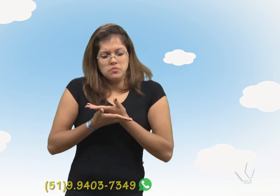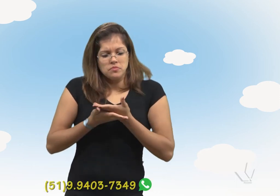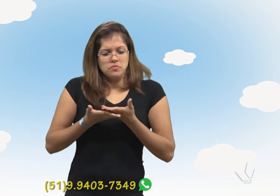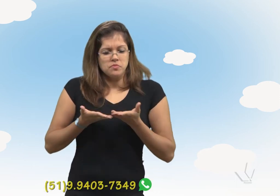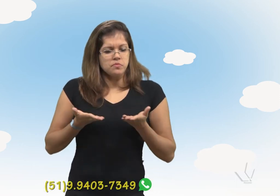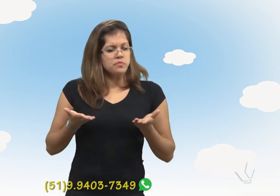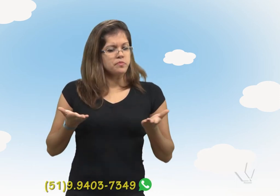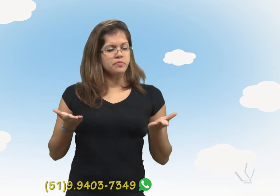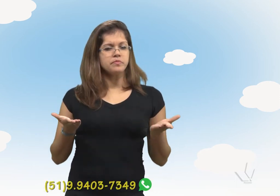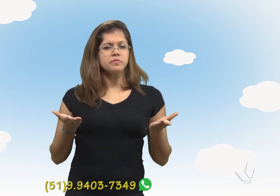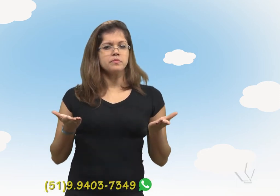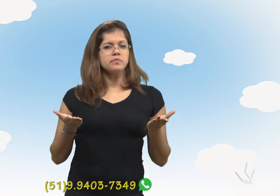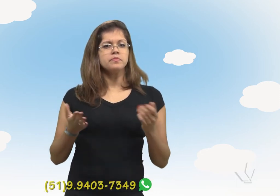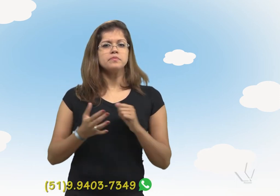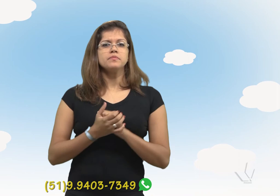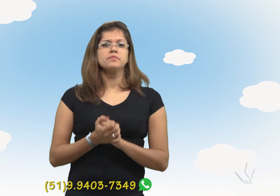neste número aqui de baixo.